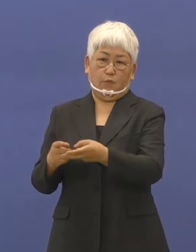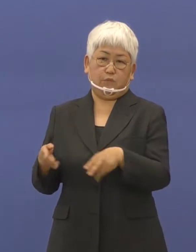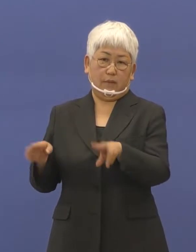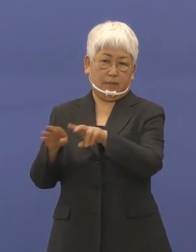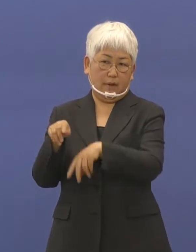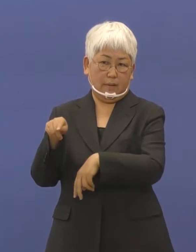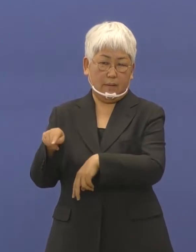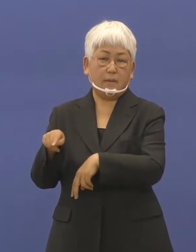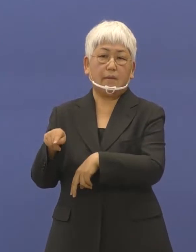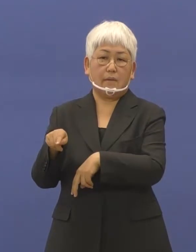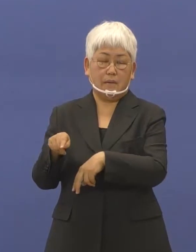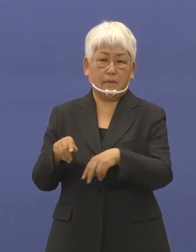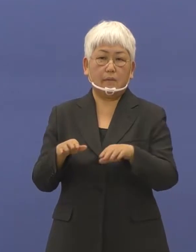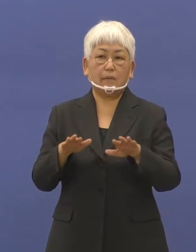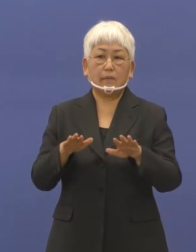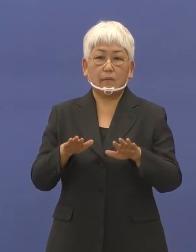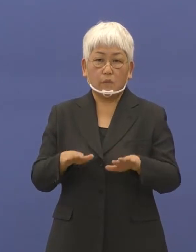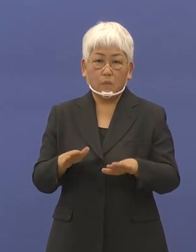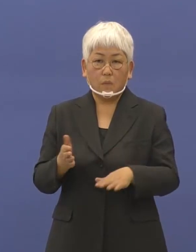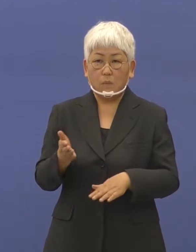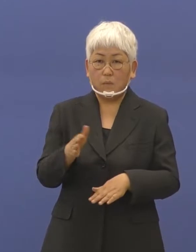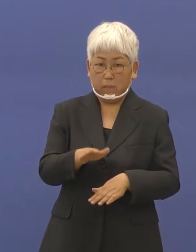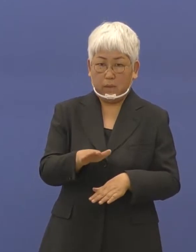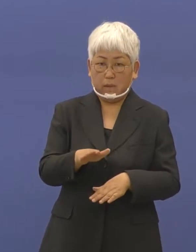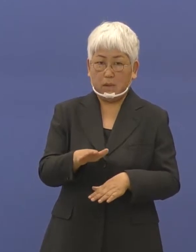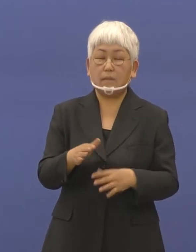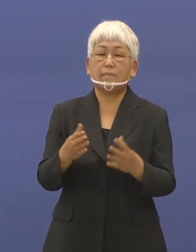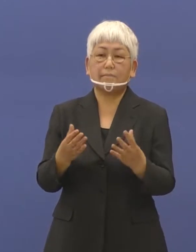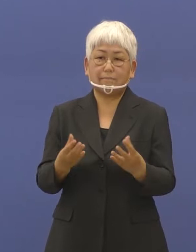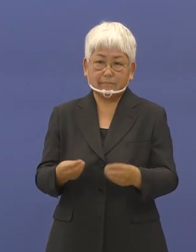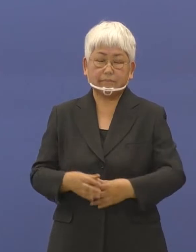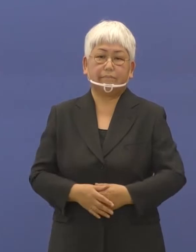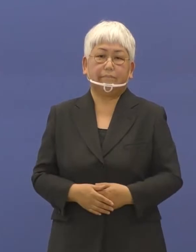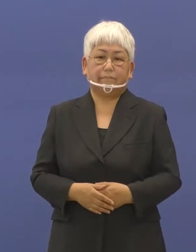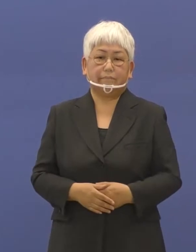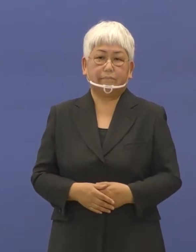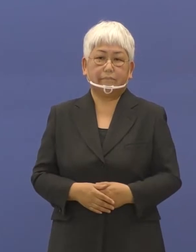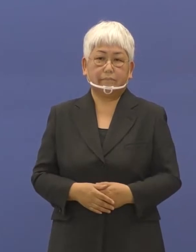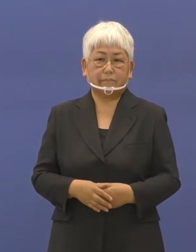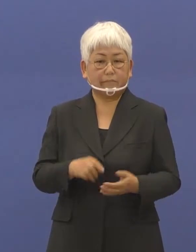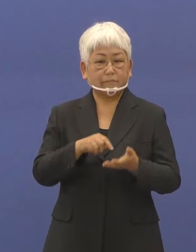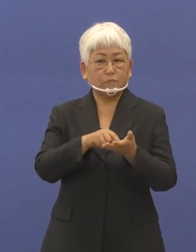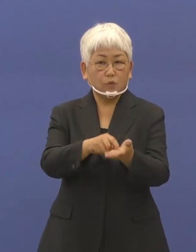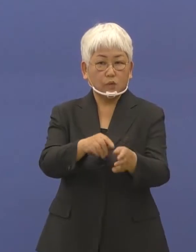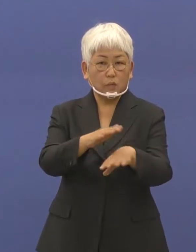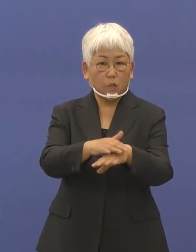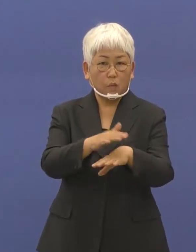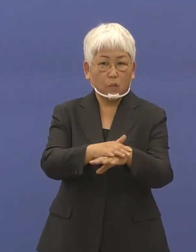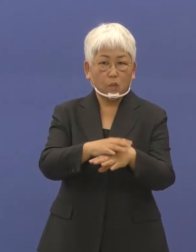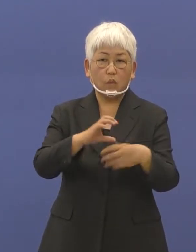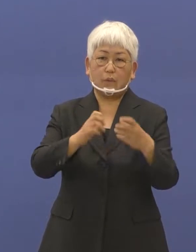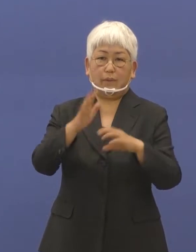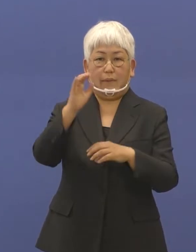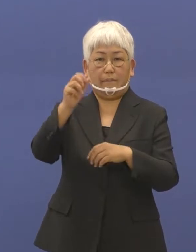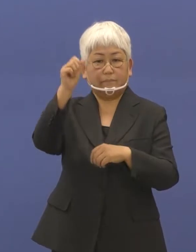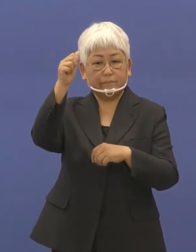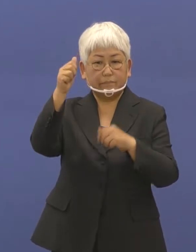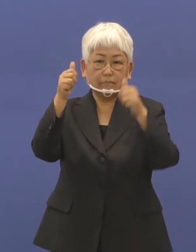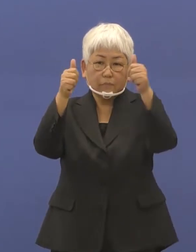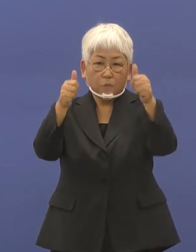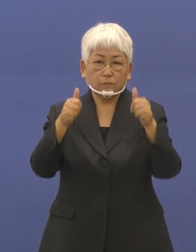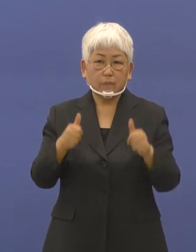は本日開設しました。利用にあたっては岩手県ホームページにアクセス